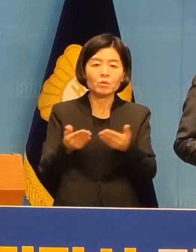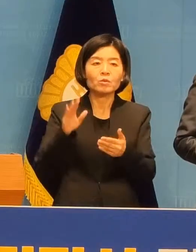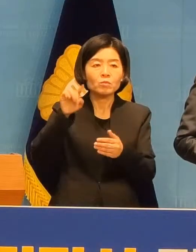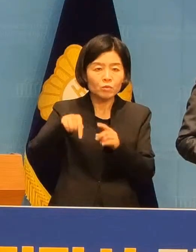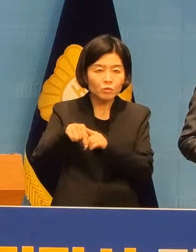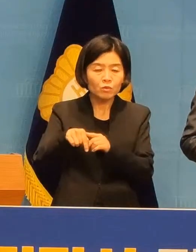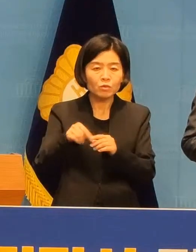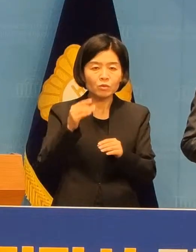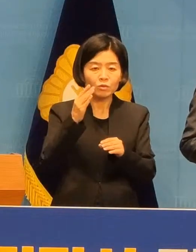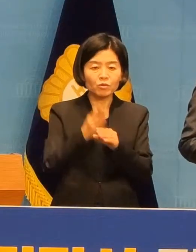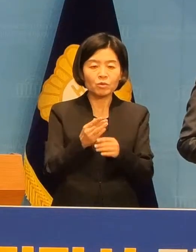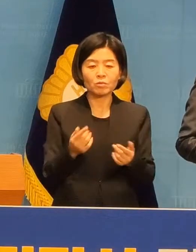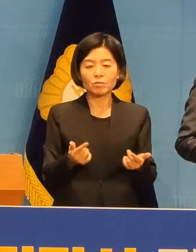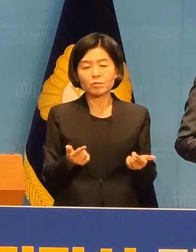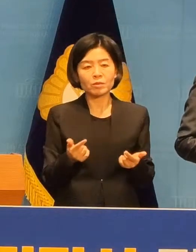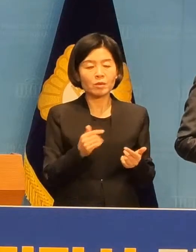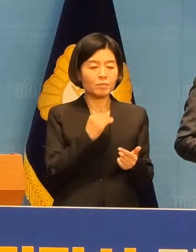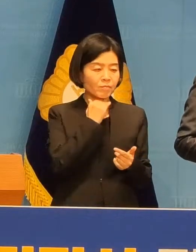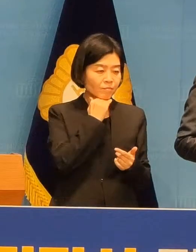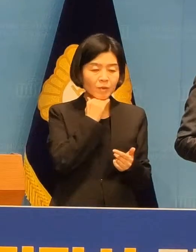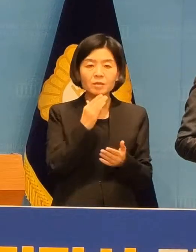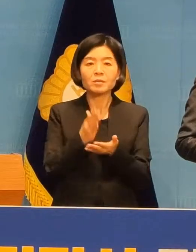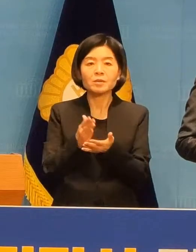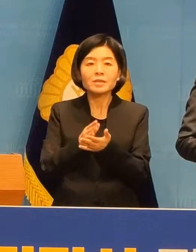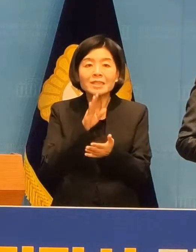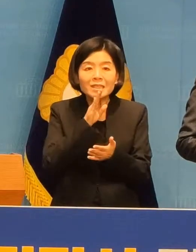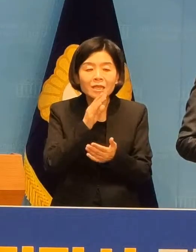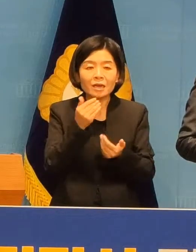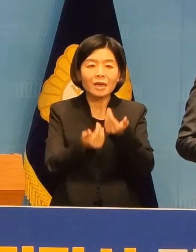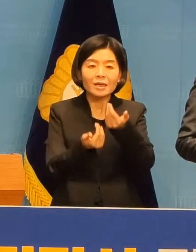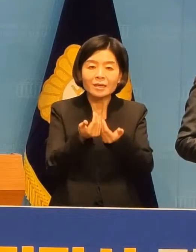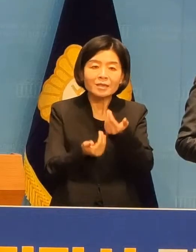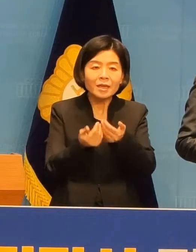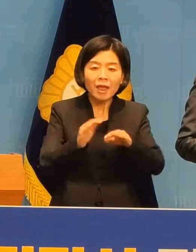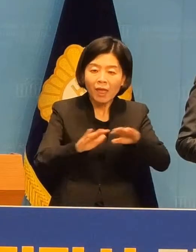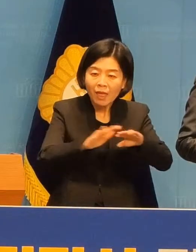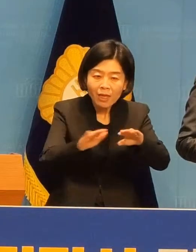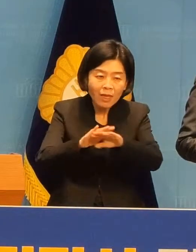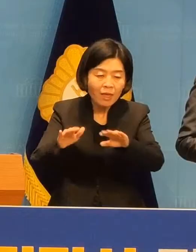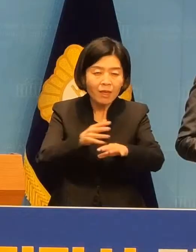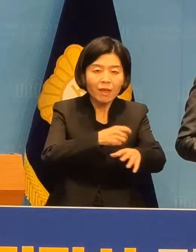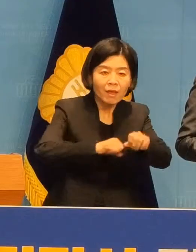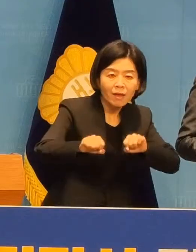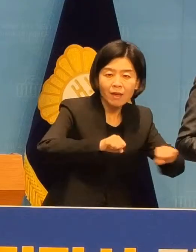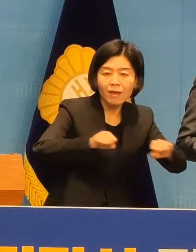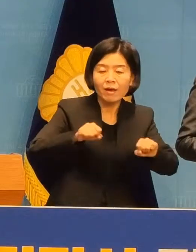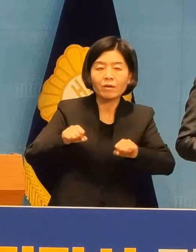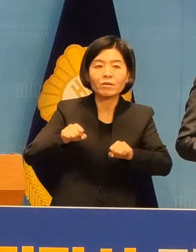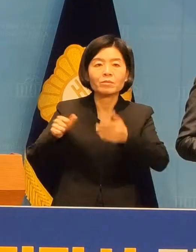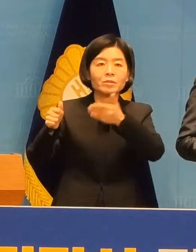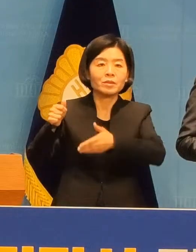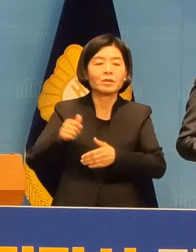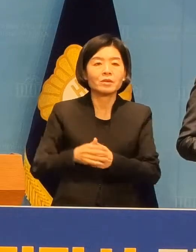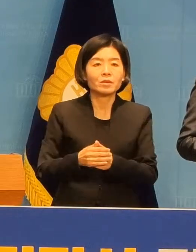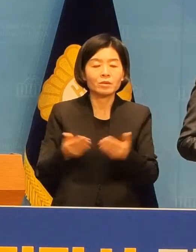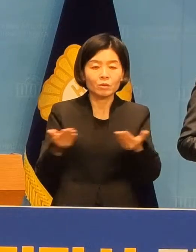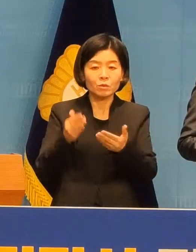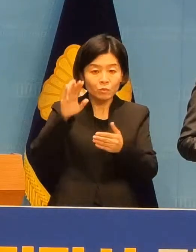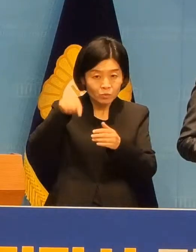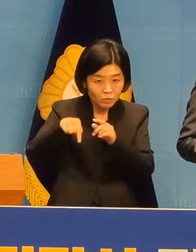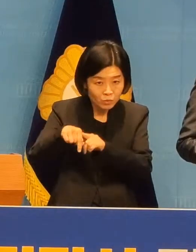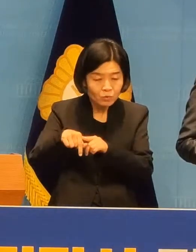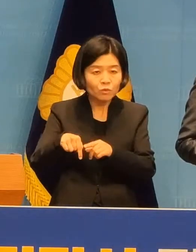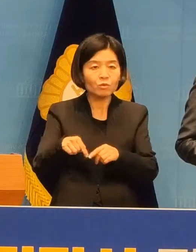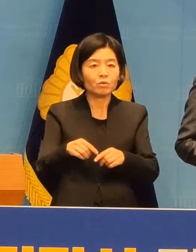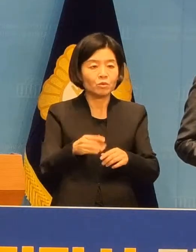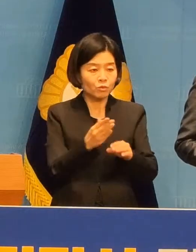중립자에 머무르지 말고 실질적 갈등 조정자로서 적극적인 역할을 수행해야 합니다. 노동부는 중재를